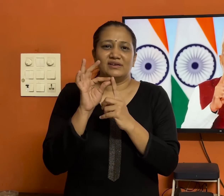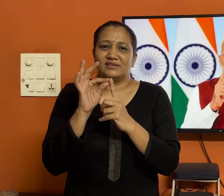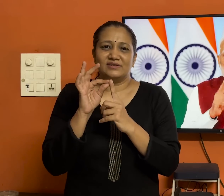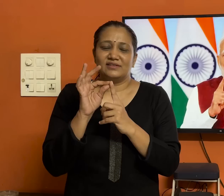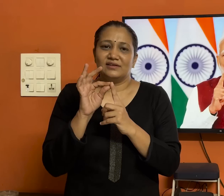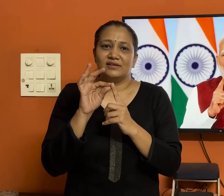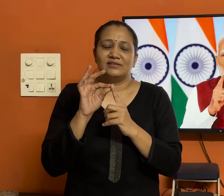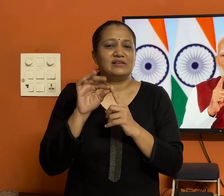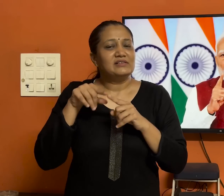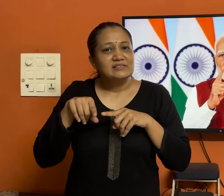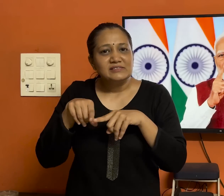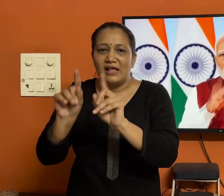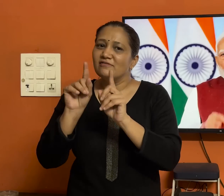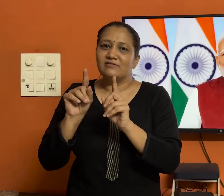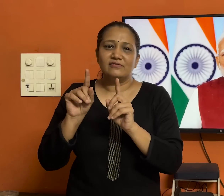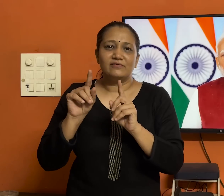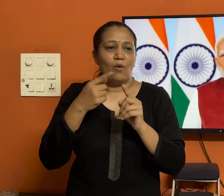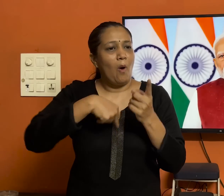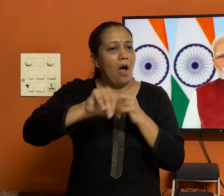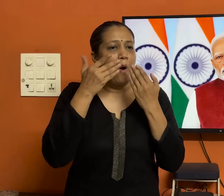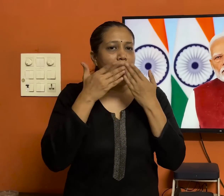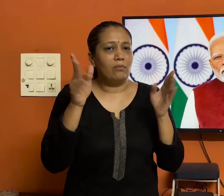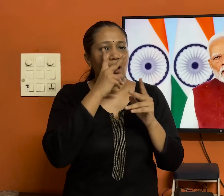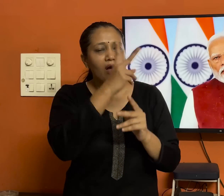पाकिस्तान खुद बेनकाब हो गया।